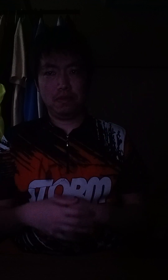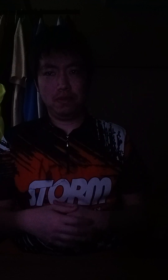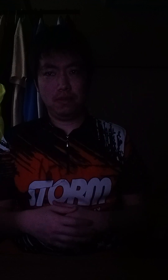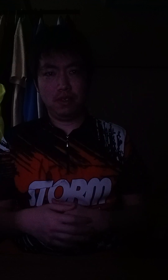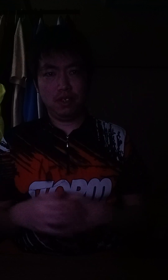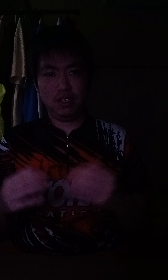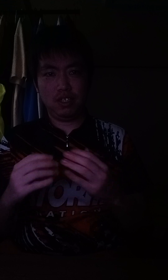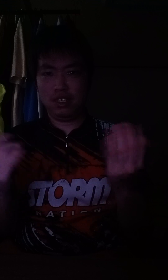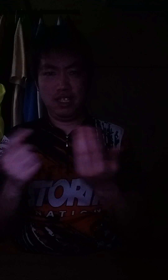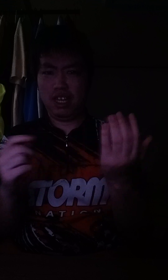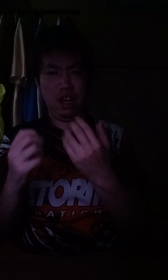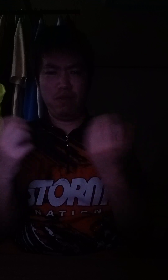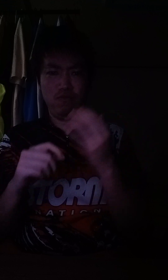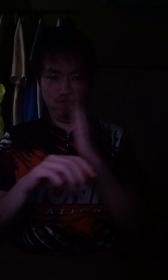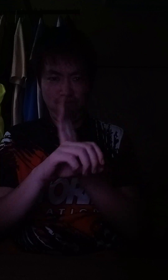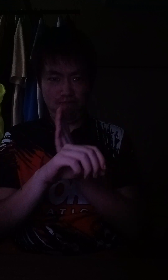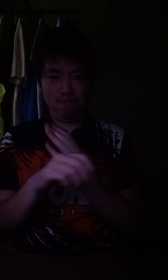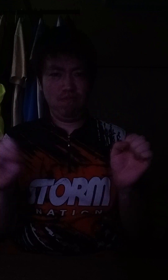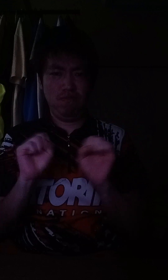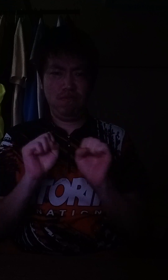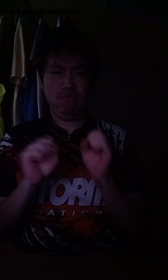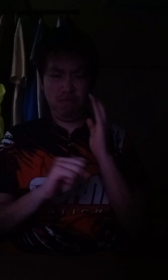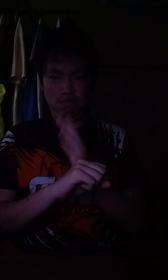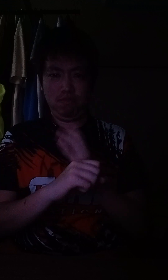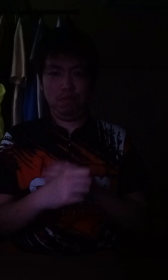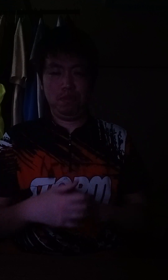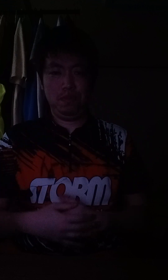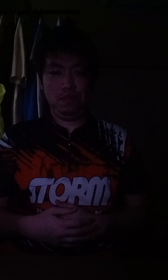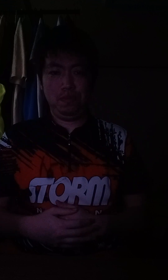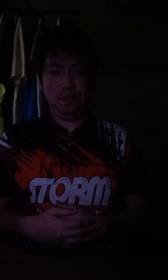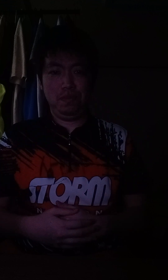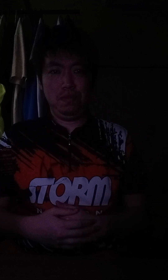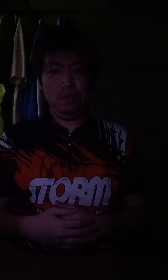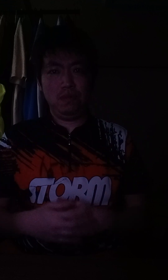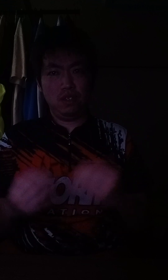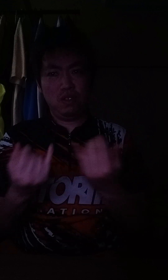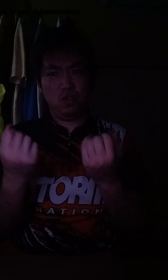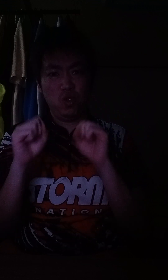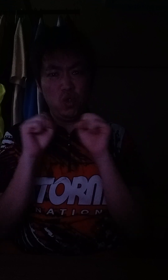이제 안 무서워요? 이제 안 무서워요? 처음엔 무서웠어?